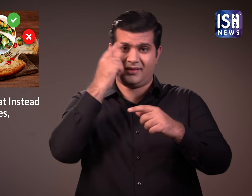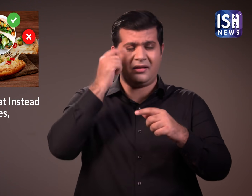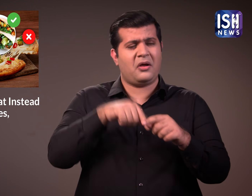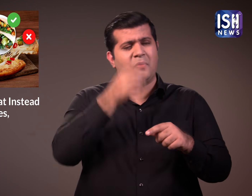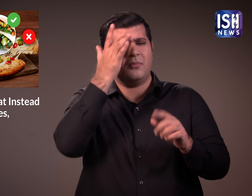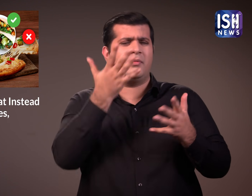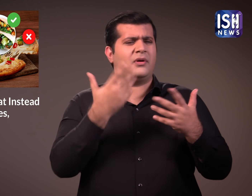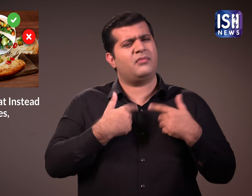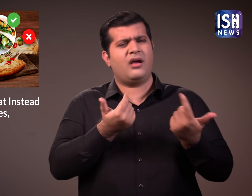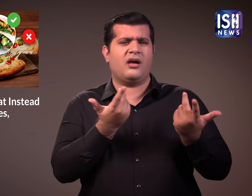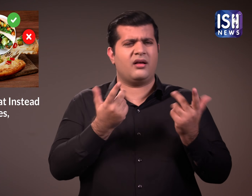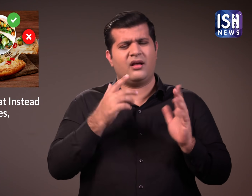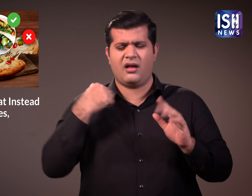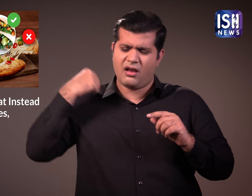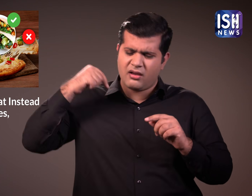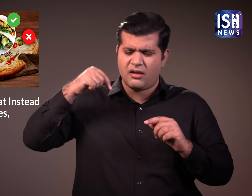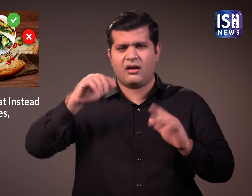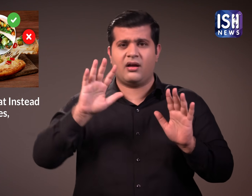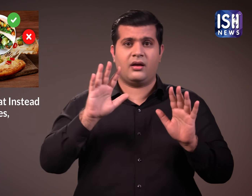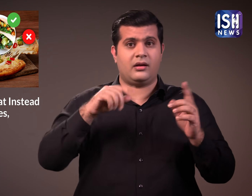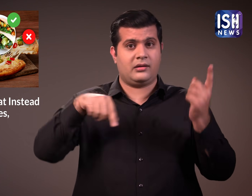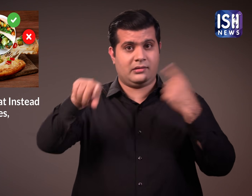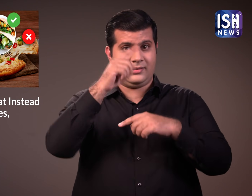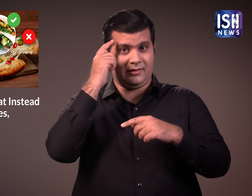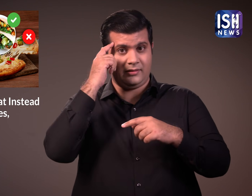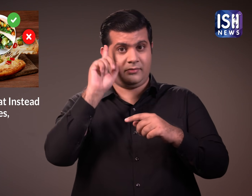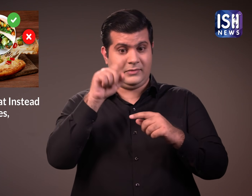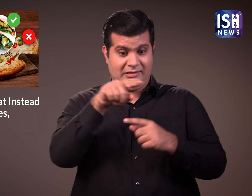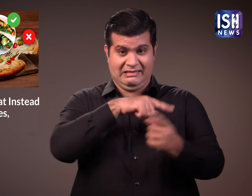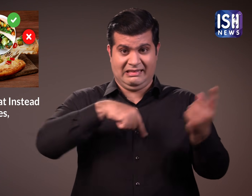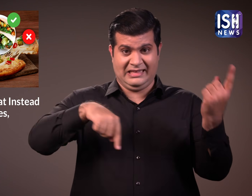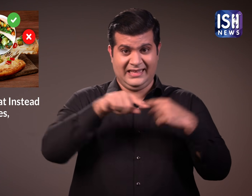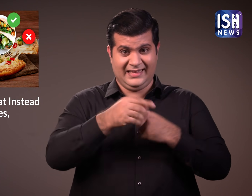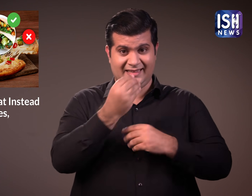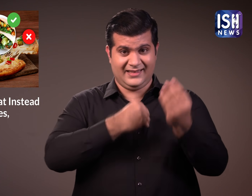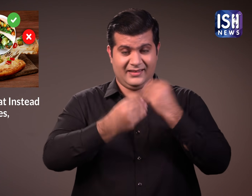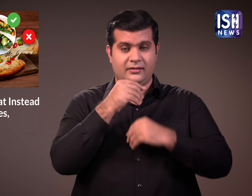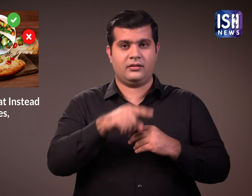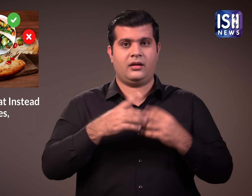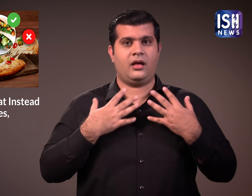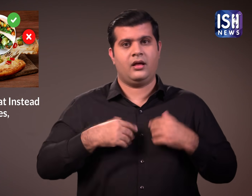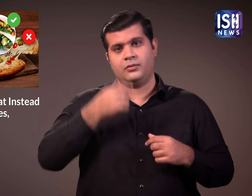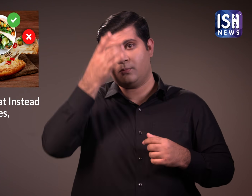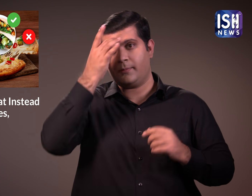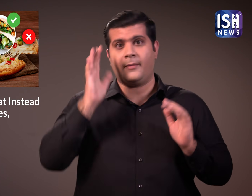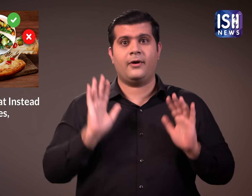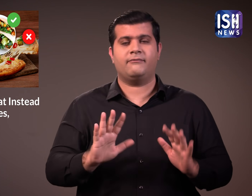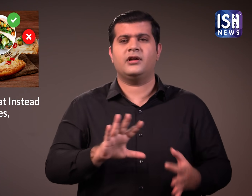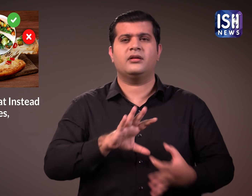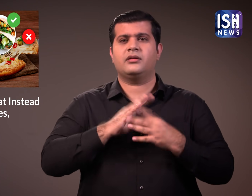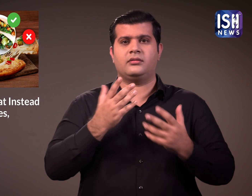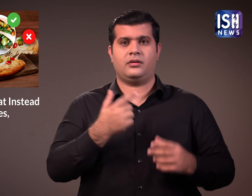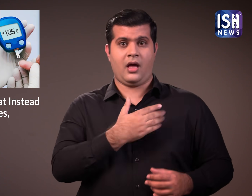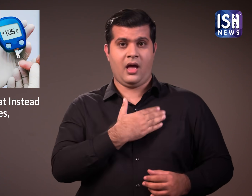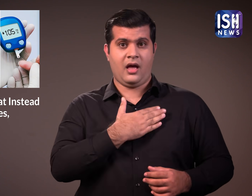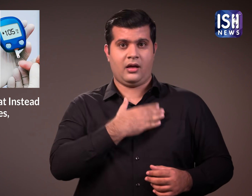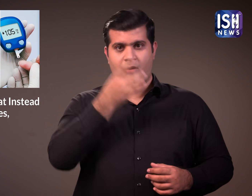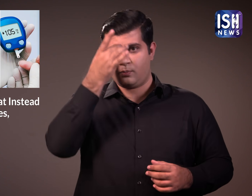आप इसे कभी कबार खाना ठीक समझ सकते हैं। हाला कि यह रिदय सब्बंदी बीमारियों, स्ट्रोक, मदुमेह, आदी जैसे कई